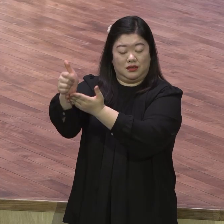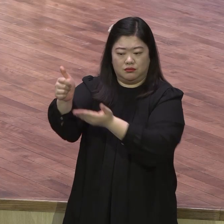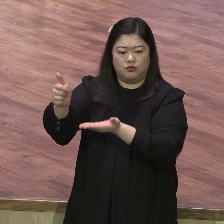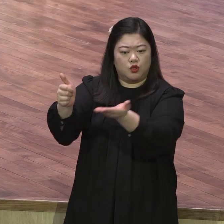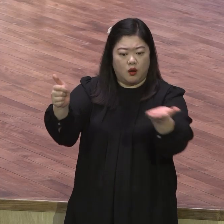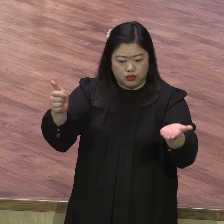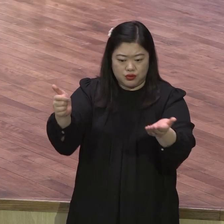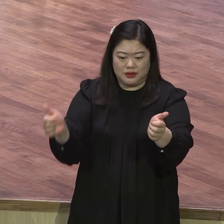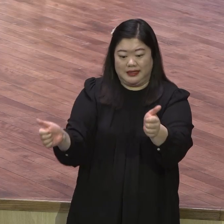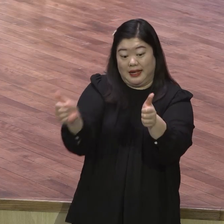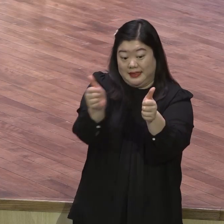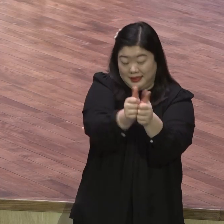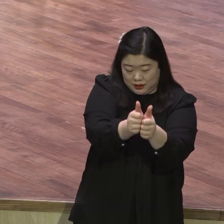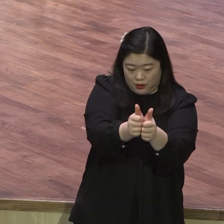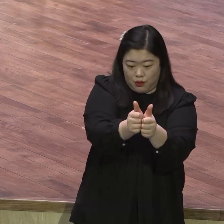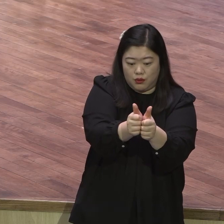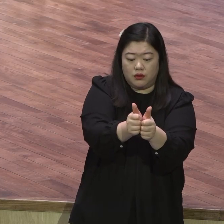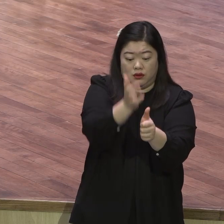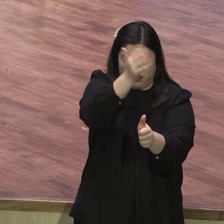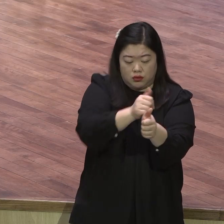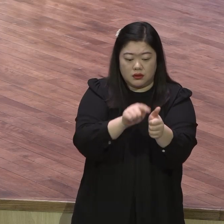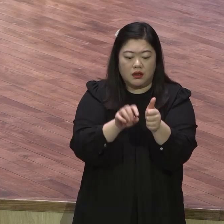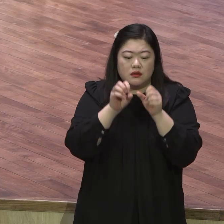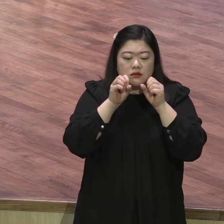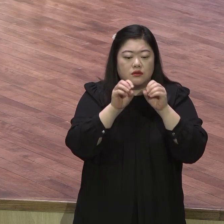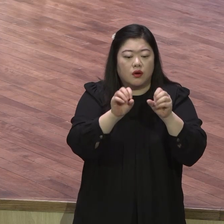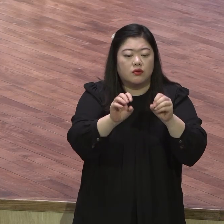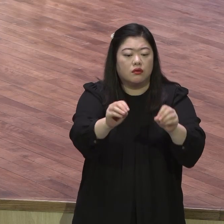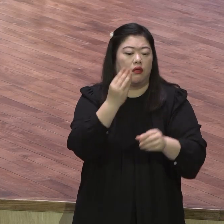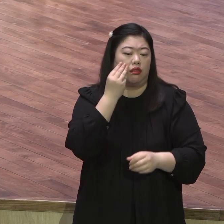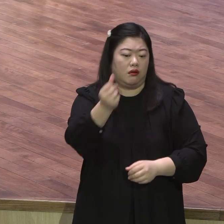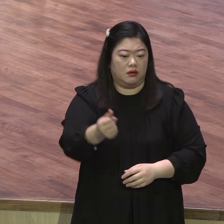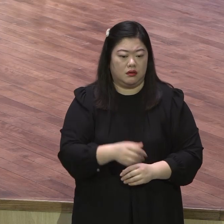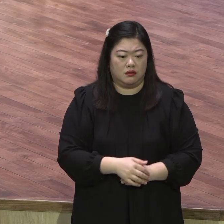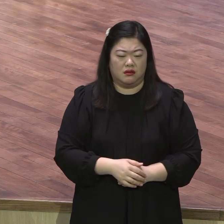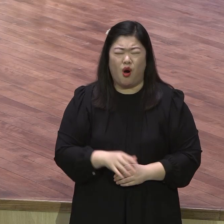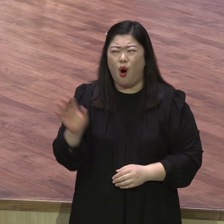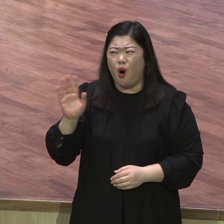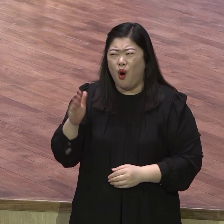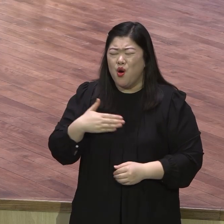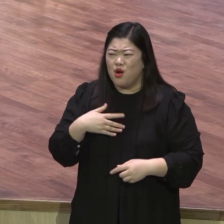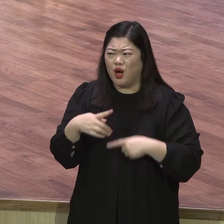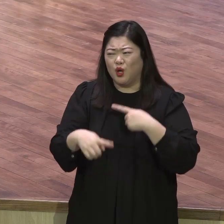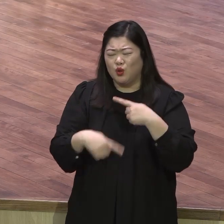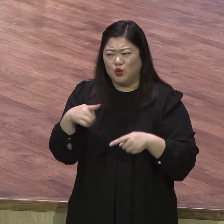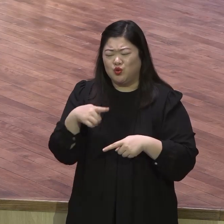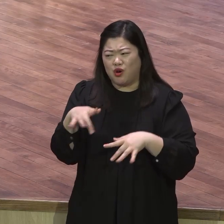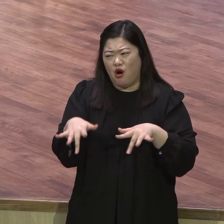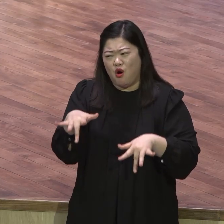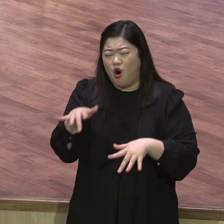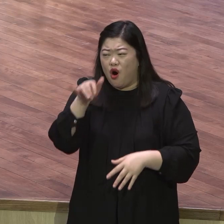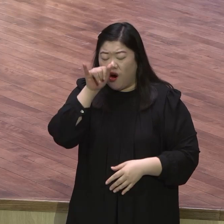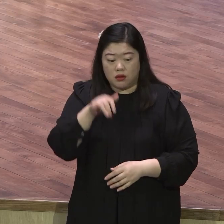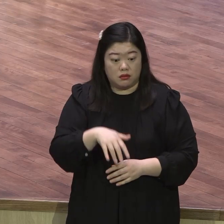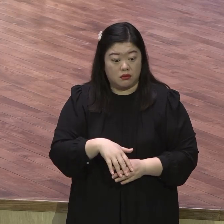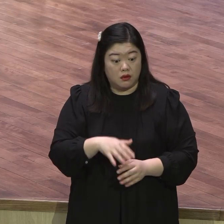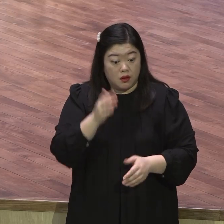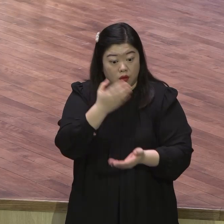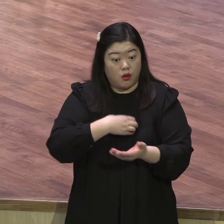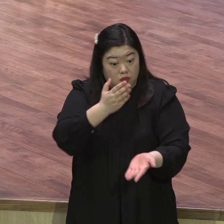부활에 정인되도록 인도해 주십니다. 무슨 말할까 생각하지 마라. 내가 알아서 말하도록 다 생각나게 해줄게.